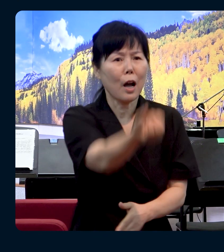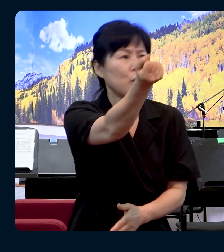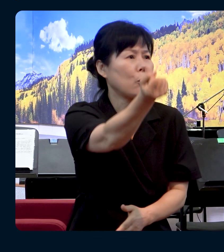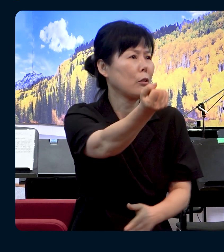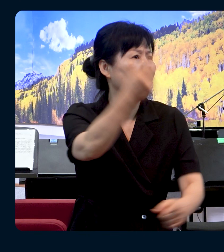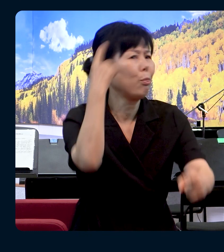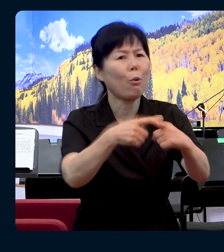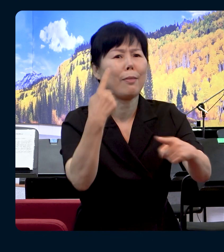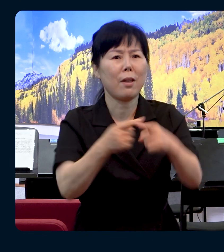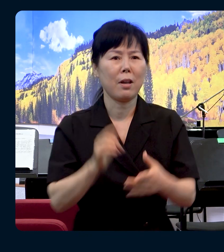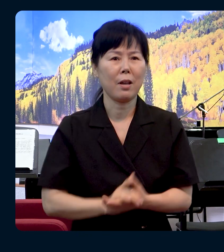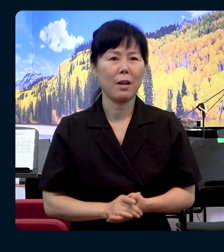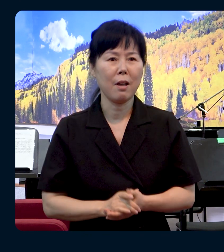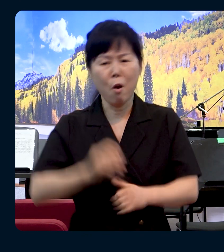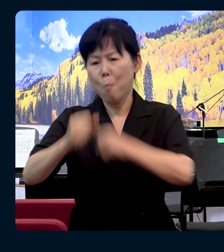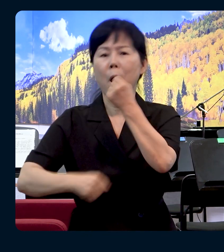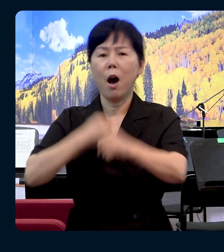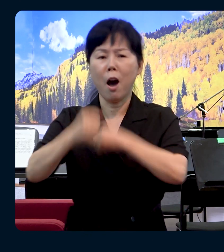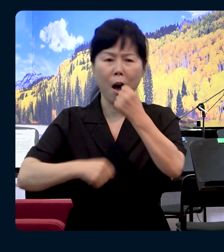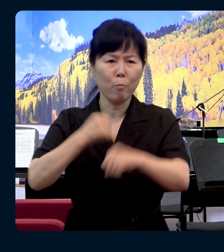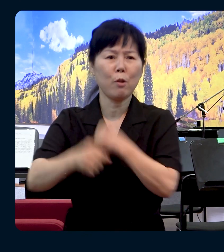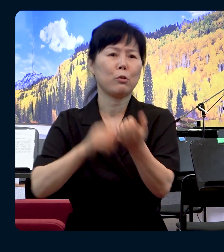거예요. 막 휘두르면 어떡할 거예요?